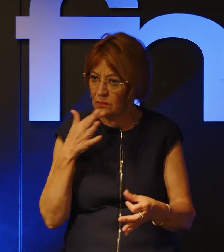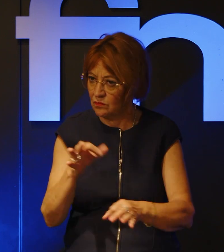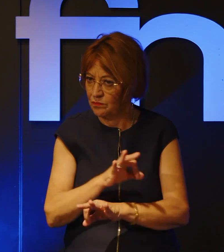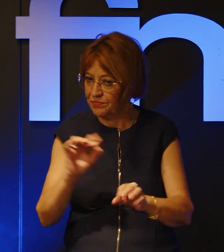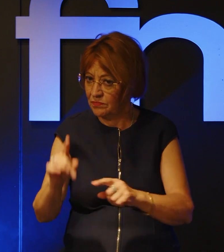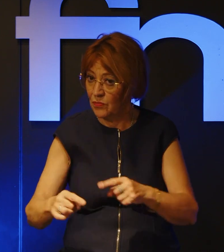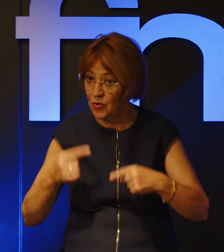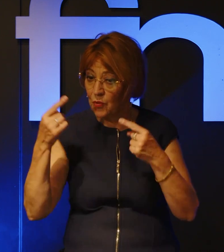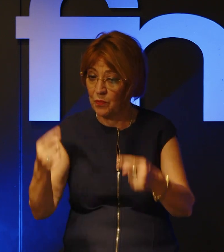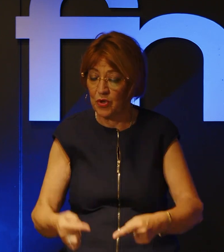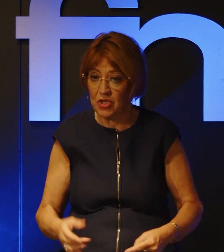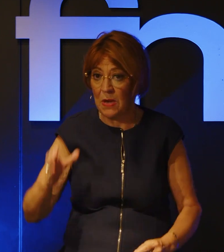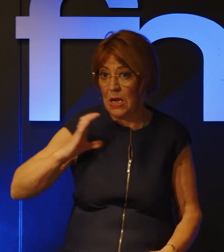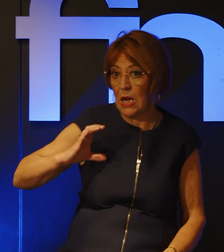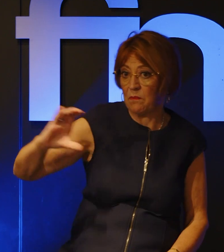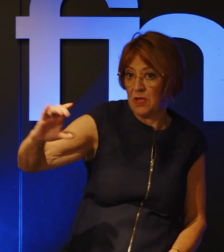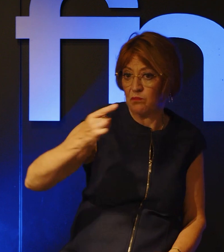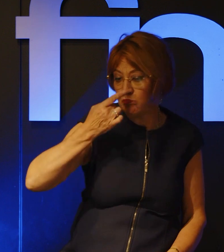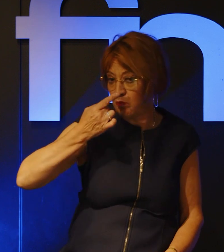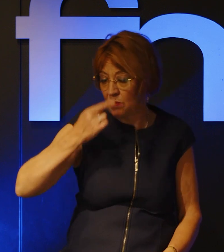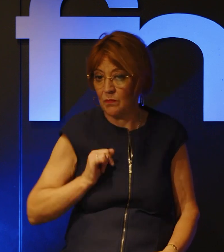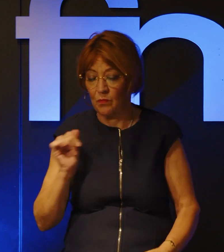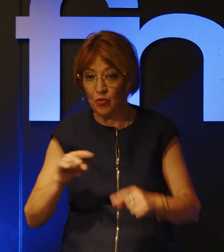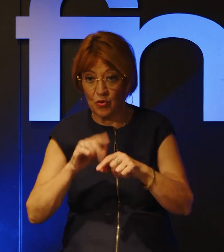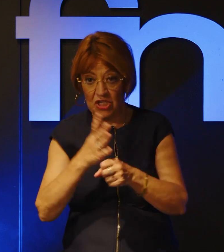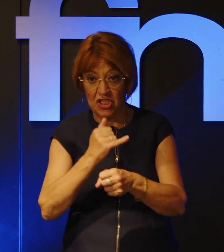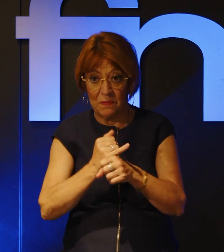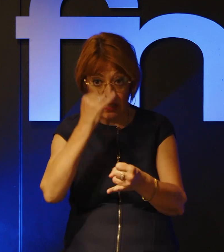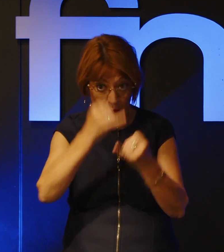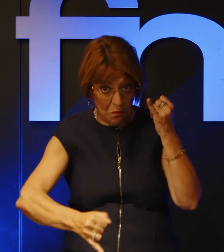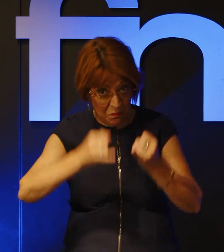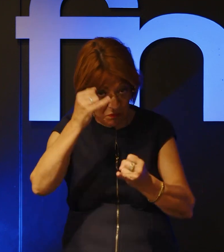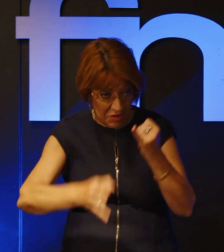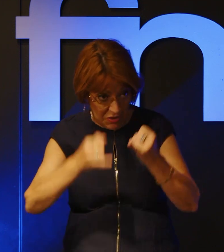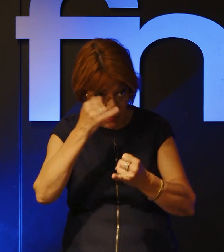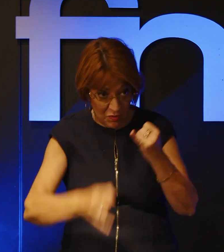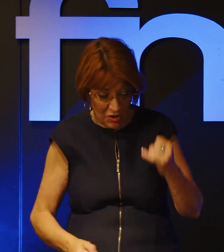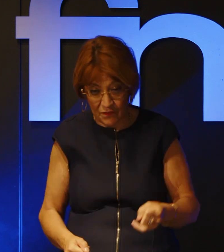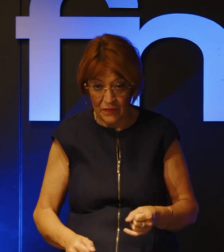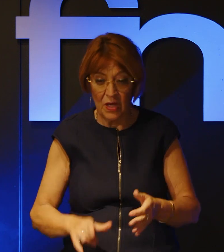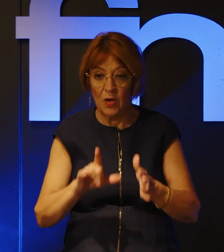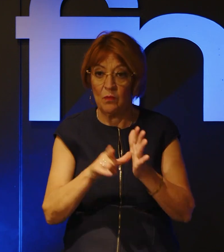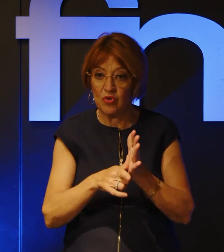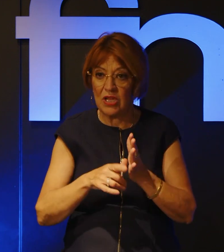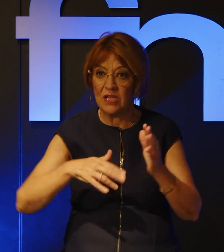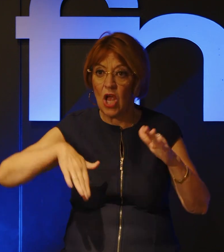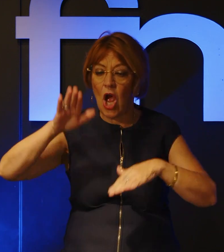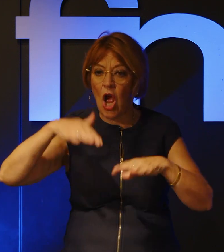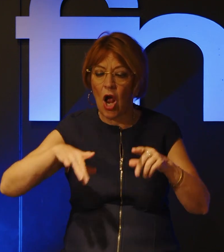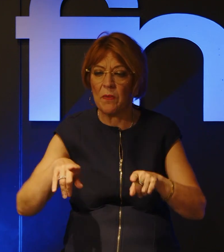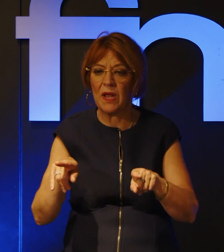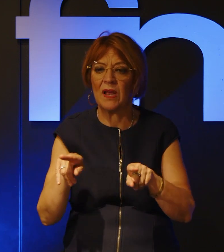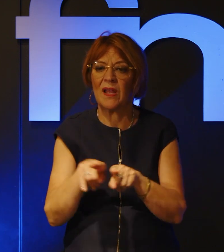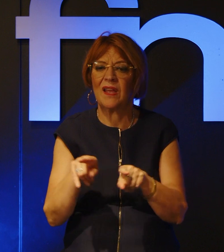depois para o capitalismo porque os espaços ditos perigosos com processos de reabilitação vão ser o quê